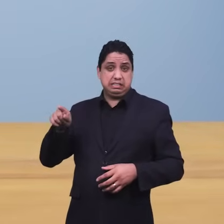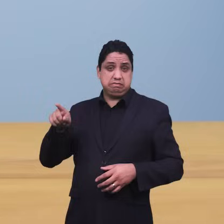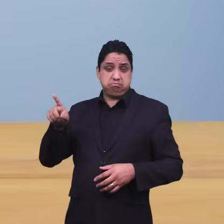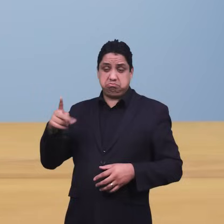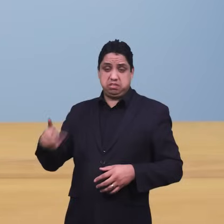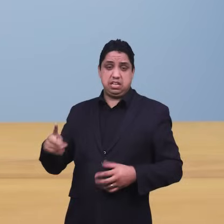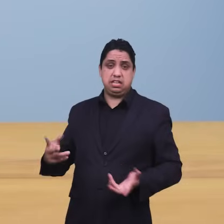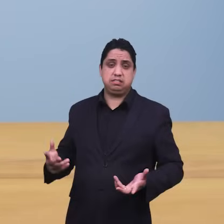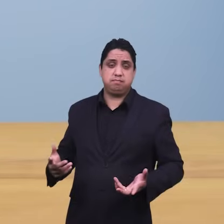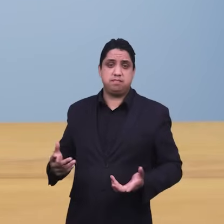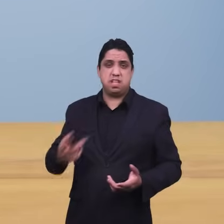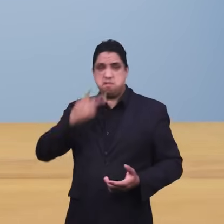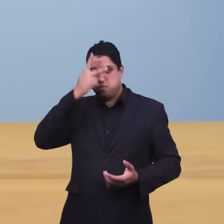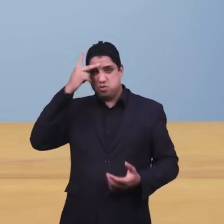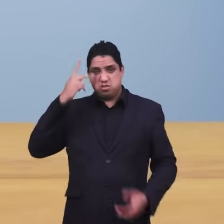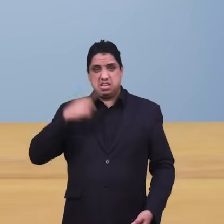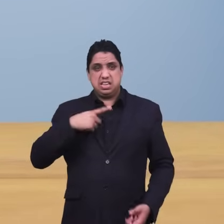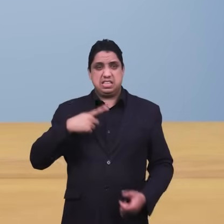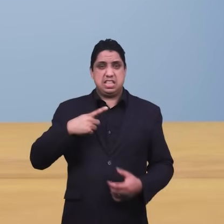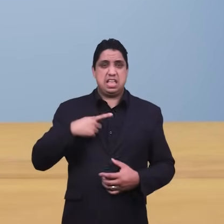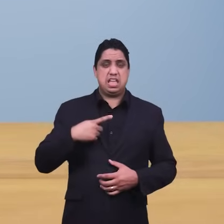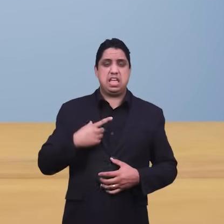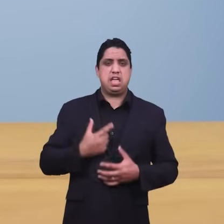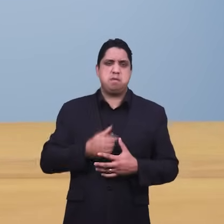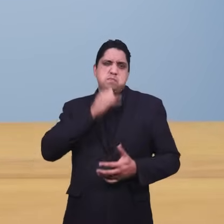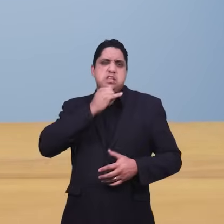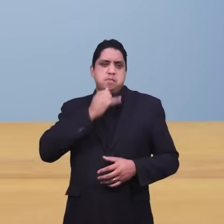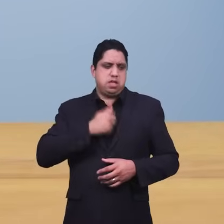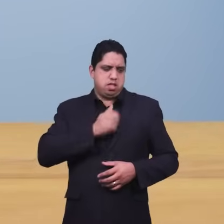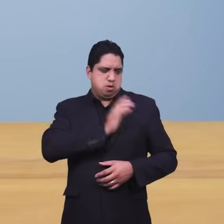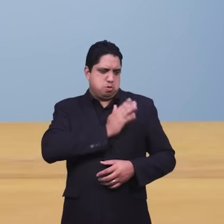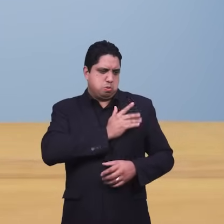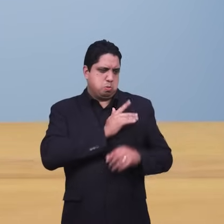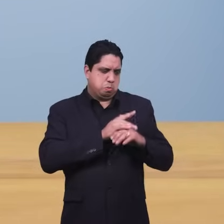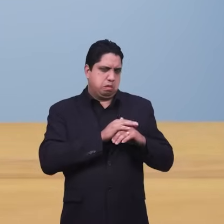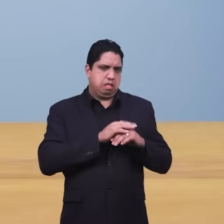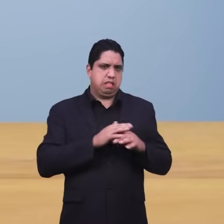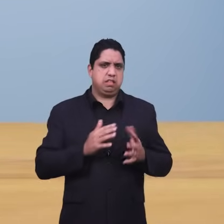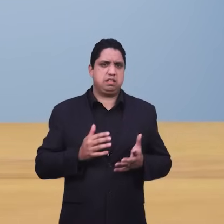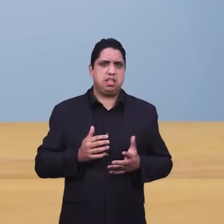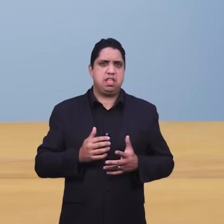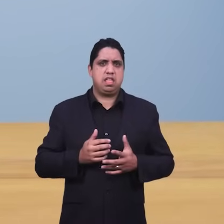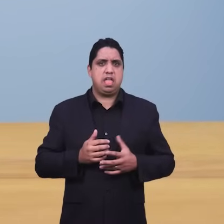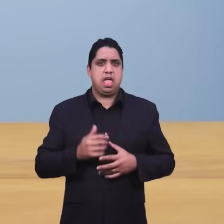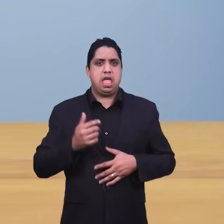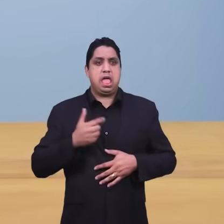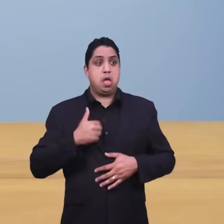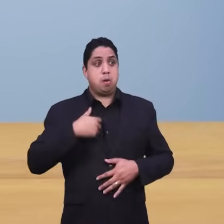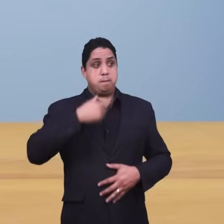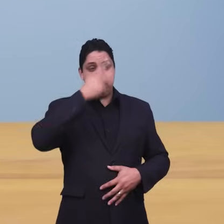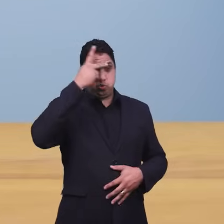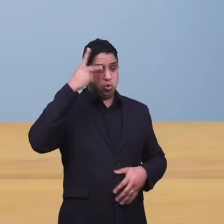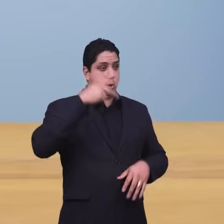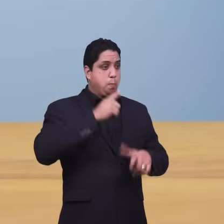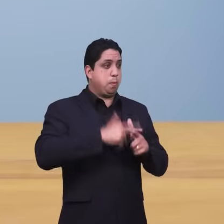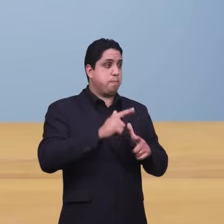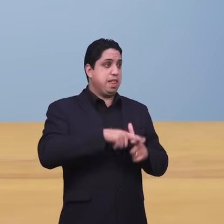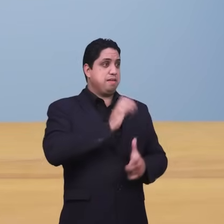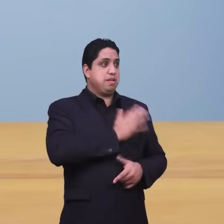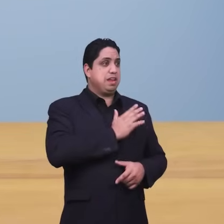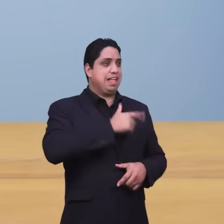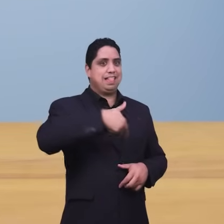Quem tem um diagnóstico, seja ele, eu tenho um problema cardíaco. Eu não sou um cardiopata andando por aí. Eu sou uma pessoa que tem